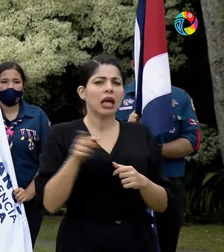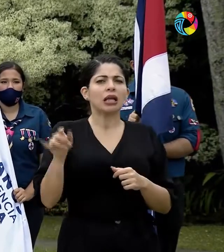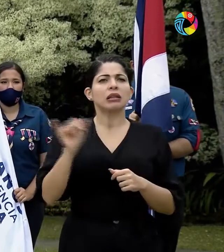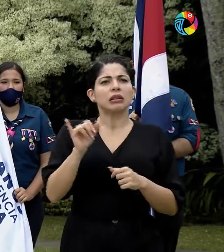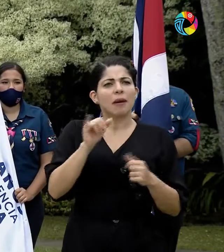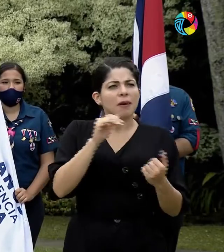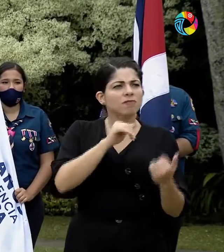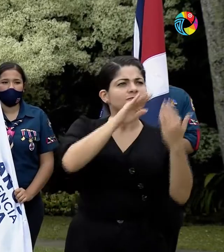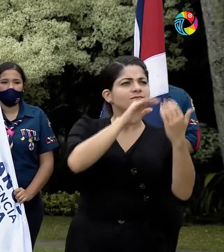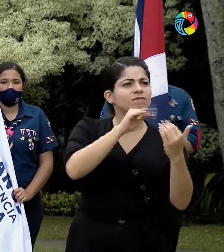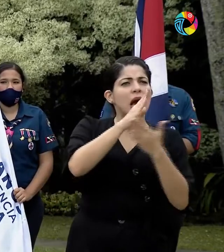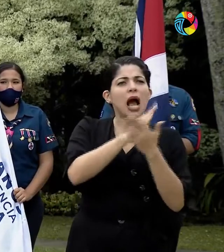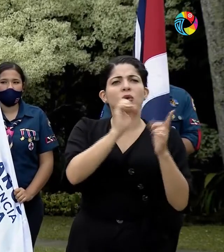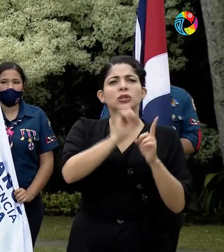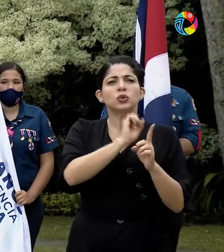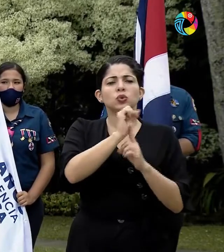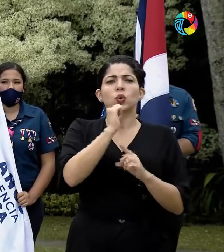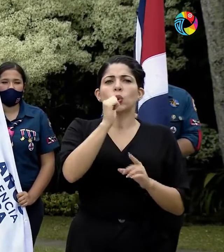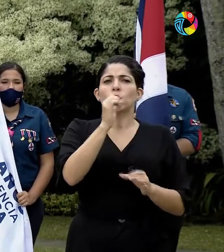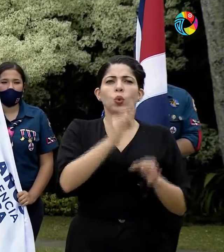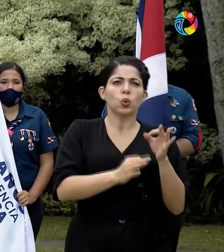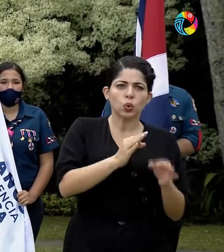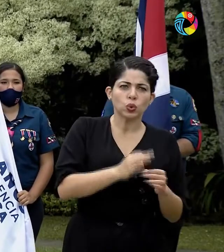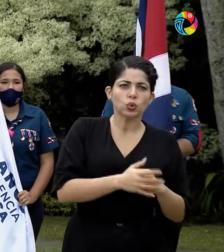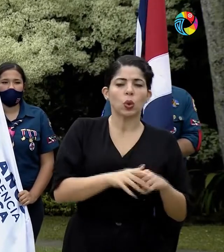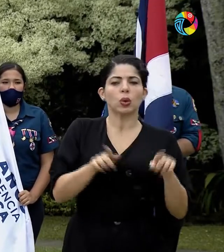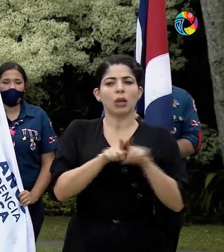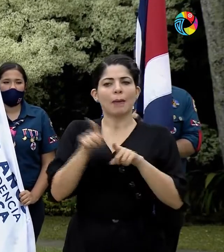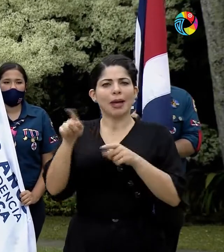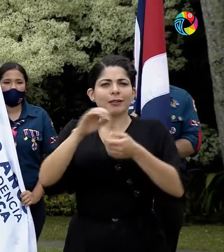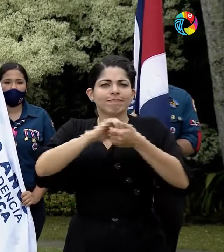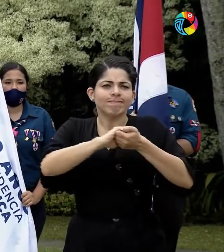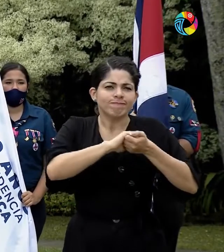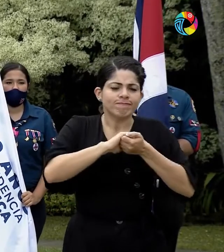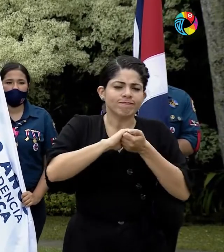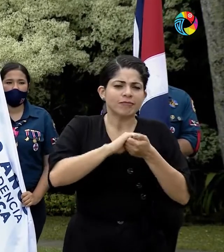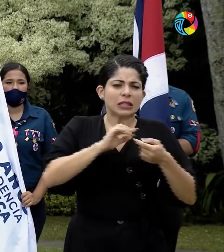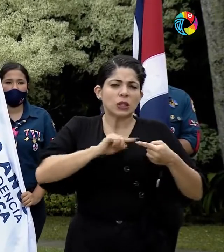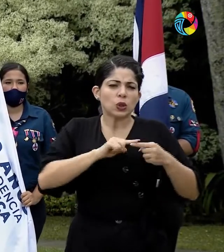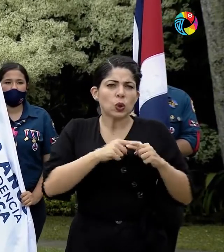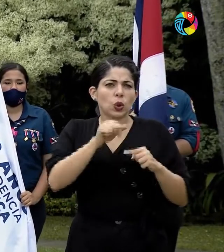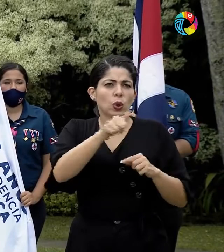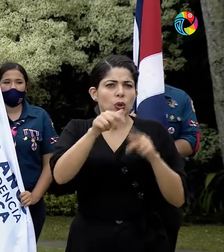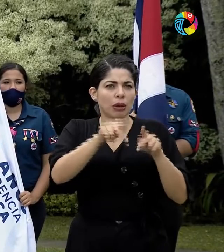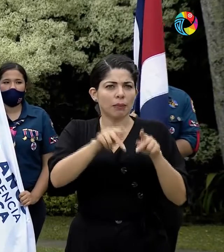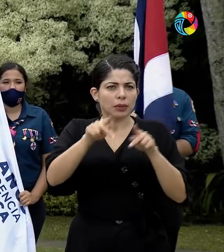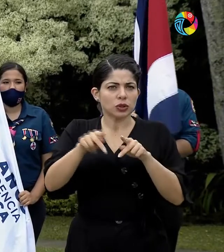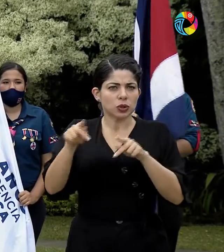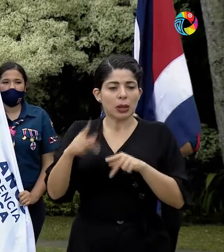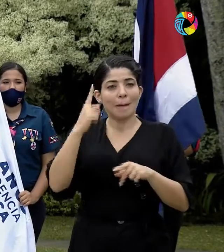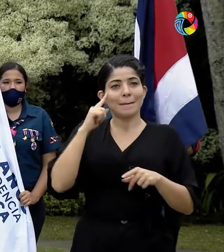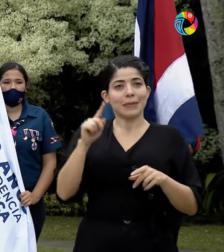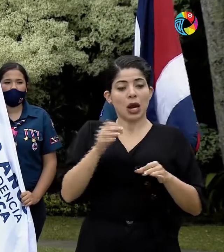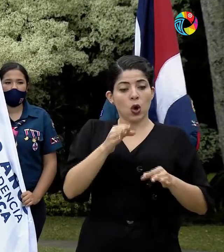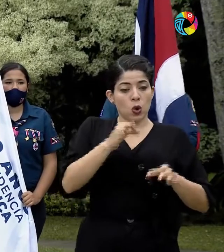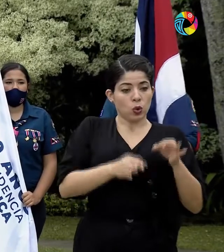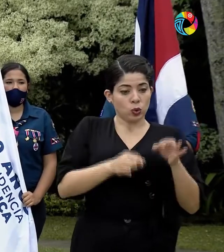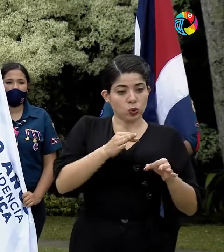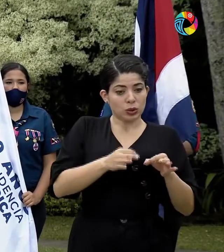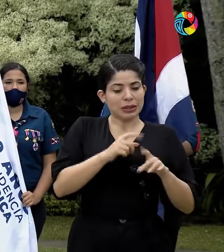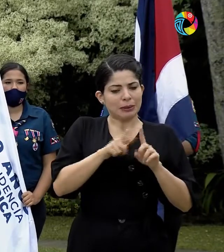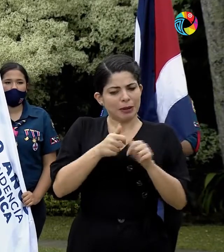enfrentar las injusticias, para solidarizarse con el dolor humano, para administrar justicia con apego